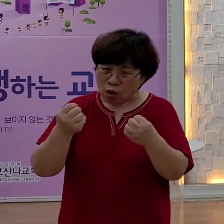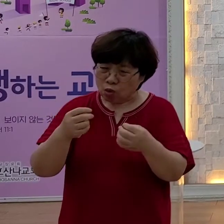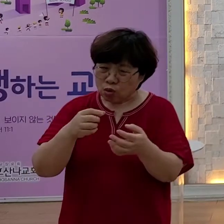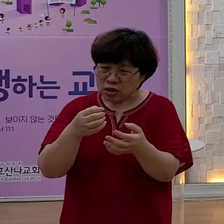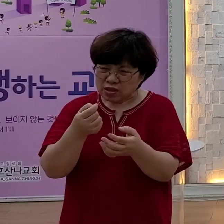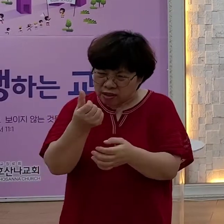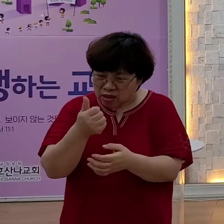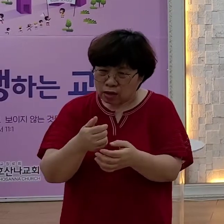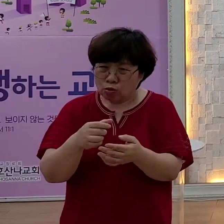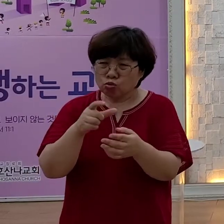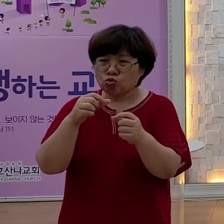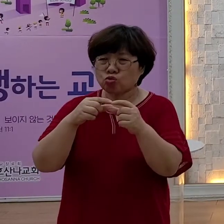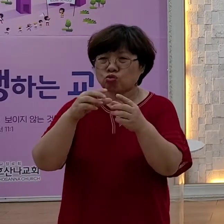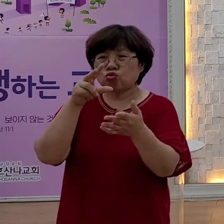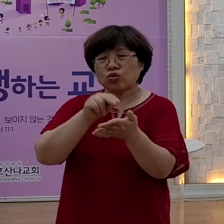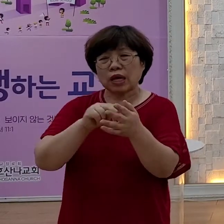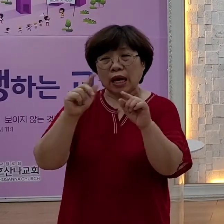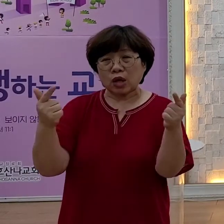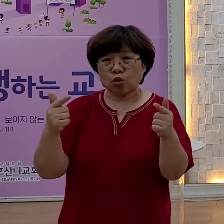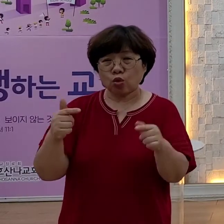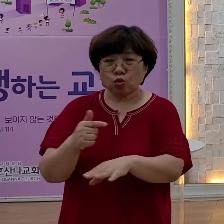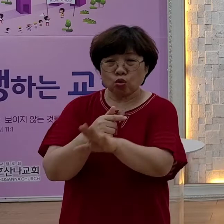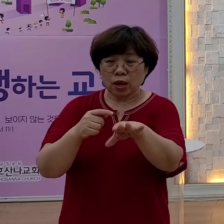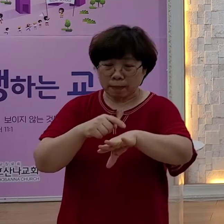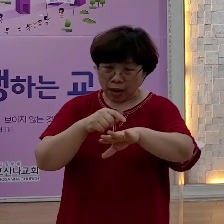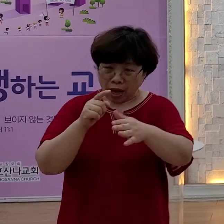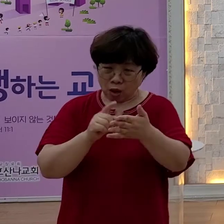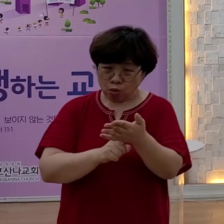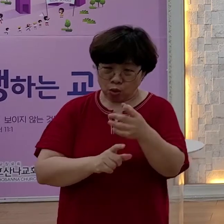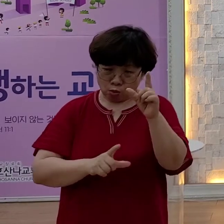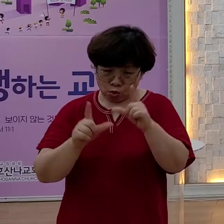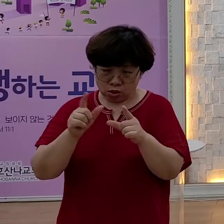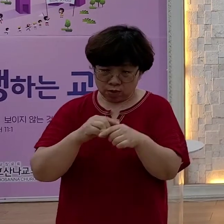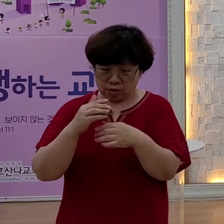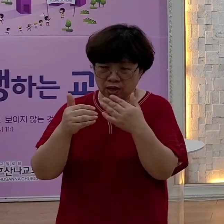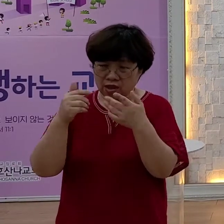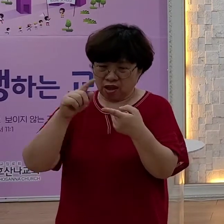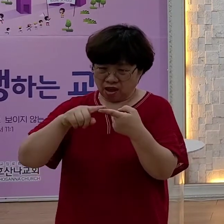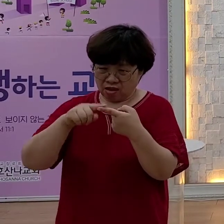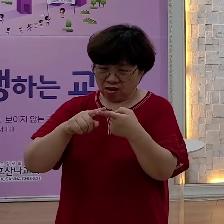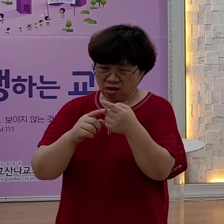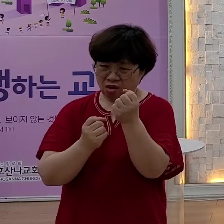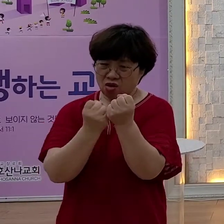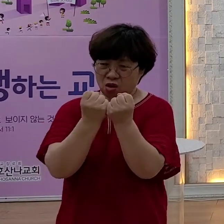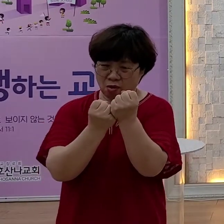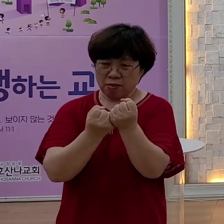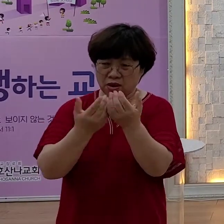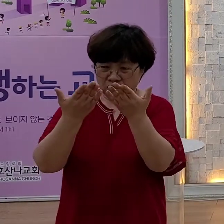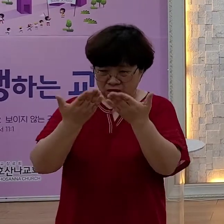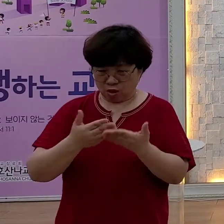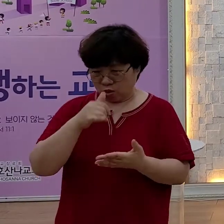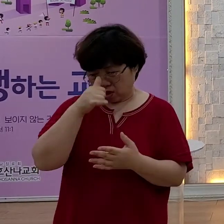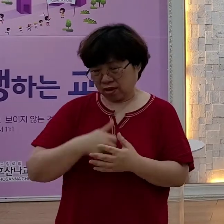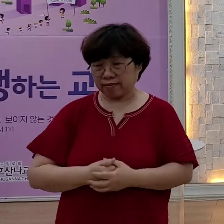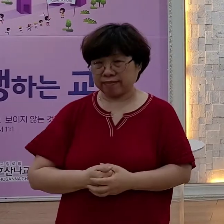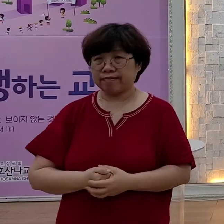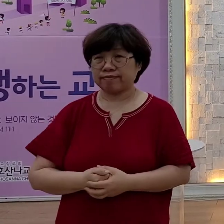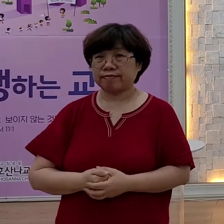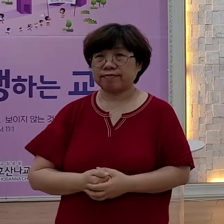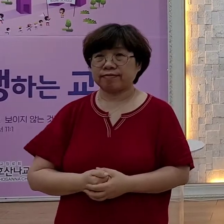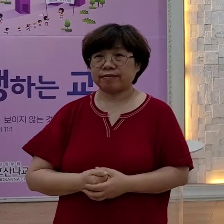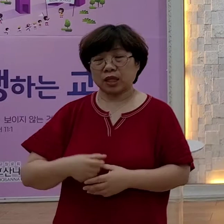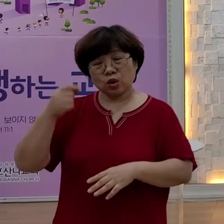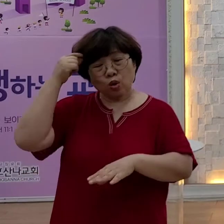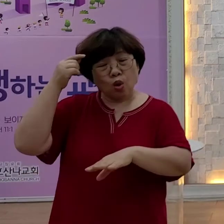것을 말씀하고 있습니다. 그래서 여러분 오늘 이 솔로몬이 지금 인생의 전환점인 예배를 지금